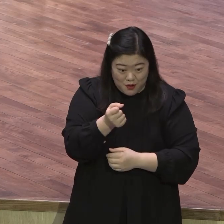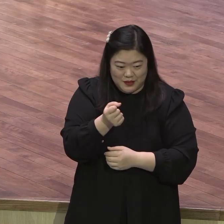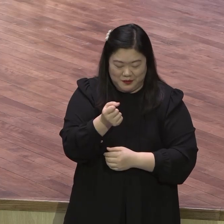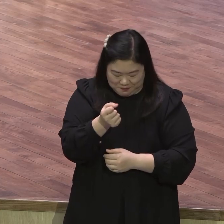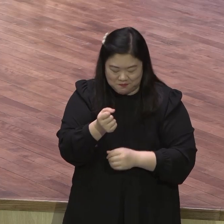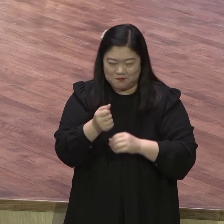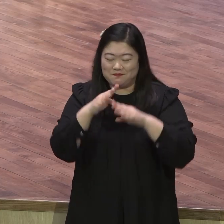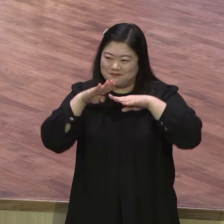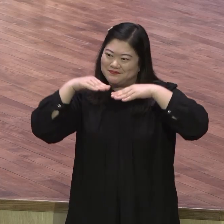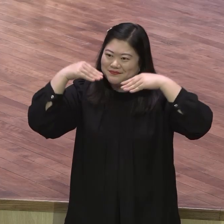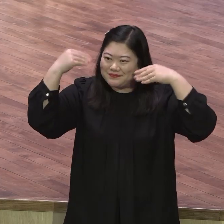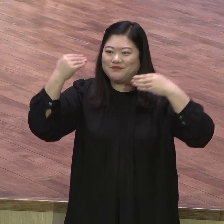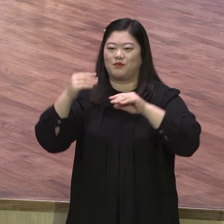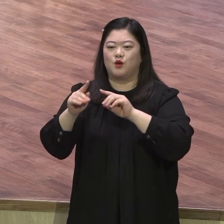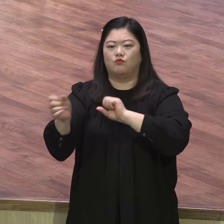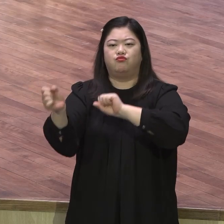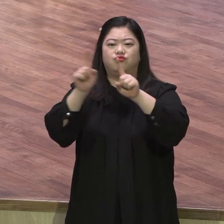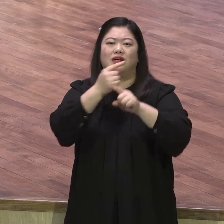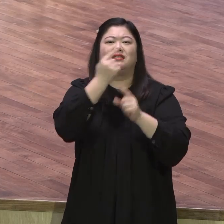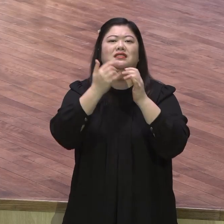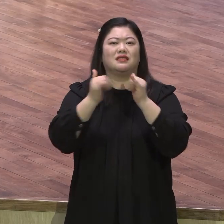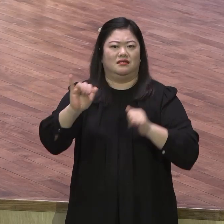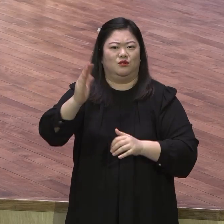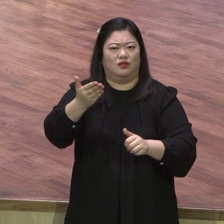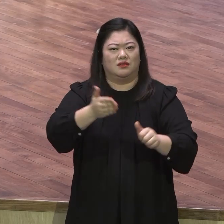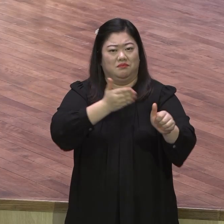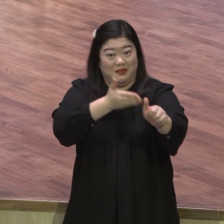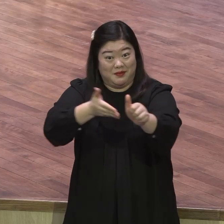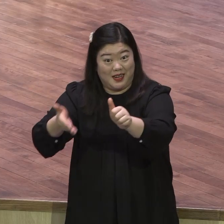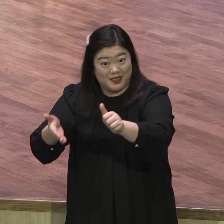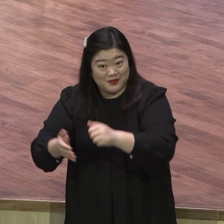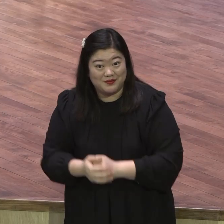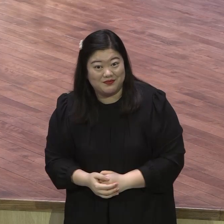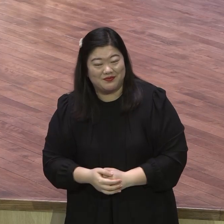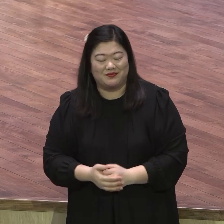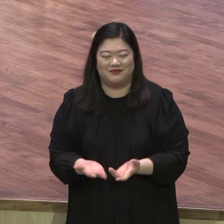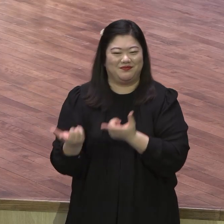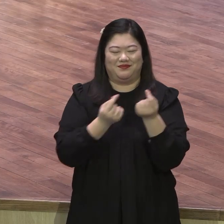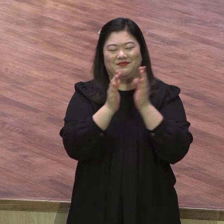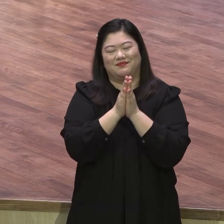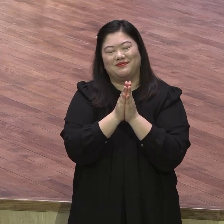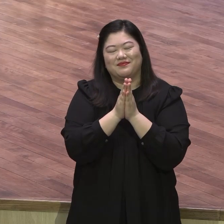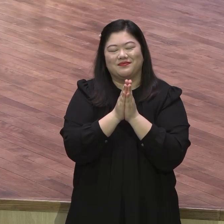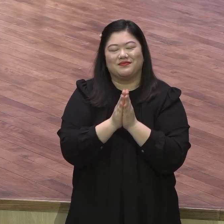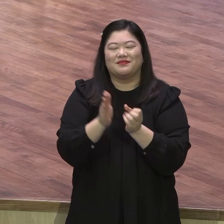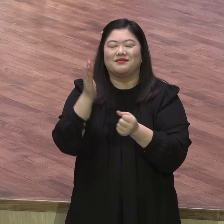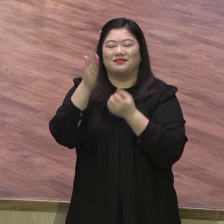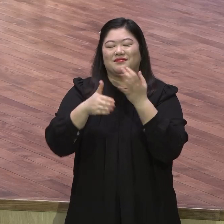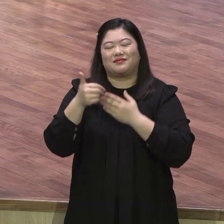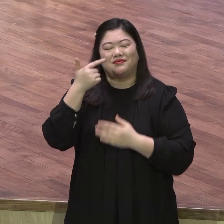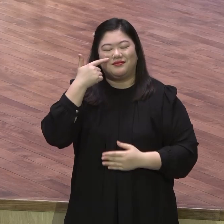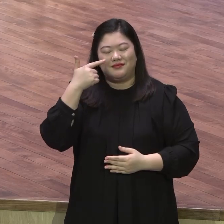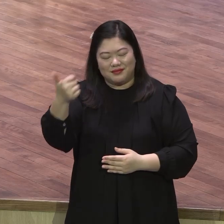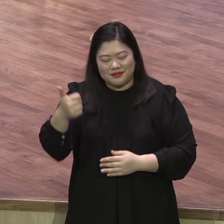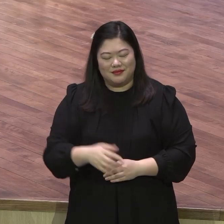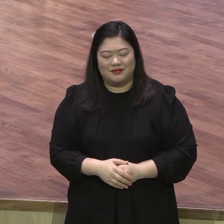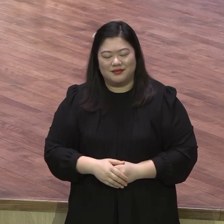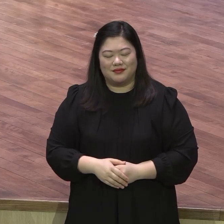부활의 정인으로 멋지게 세임 받기를 제물으로 축복합니다. 기도합시다. 아버지 하나님